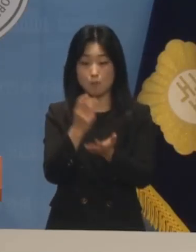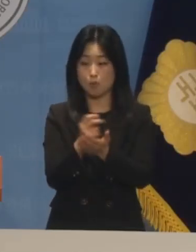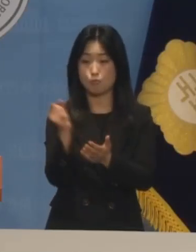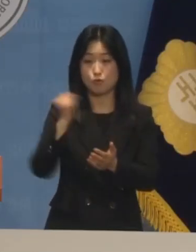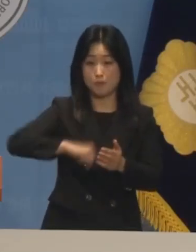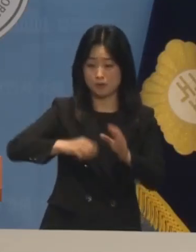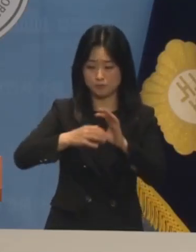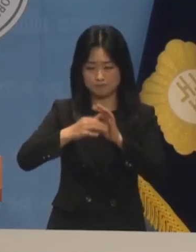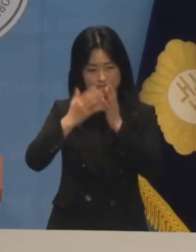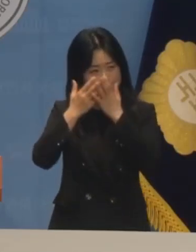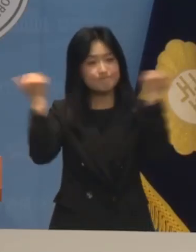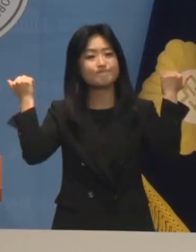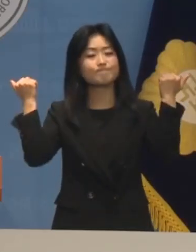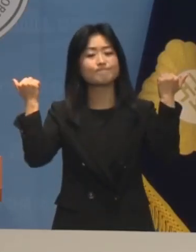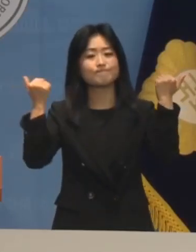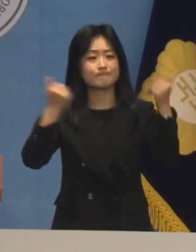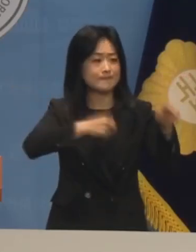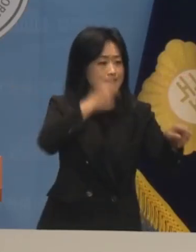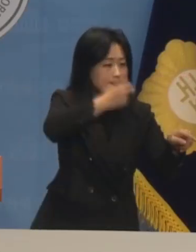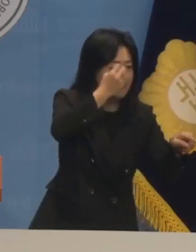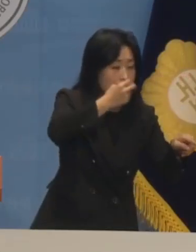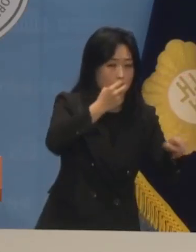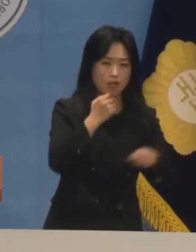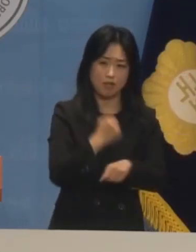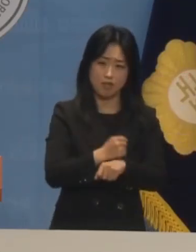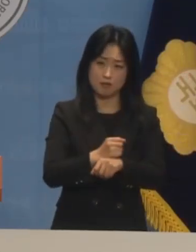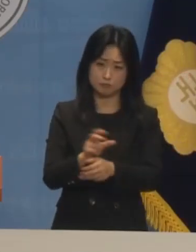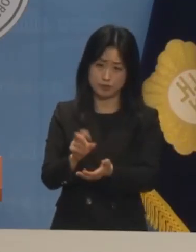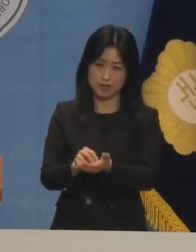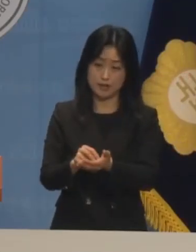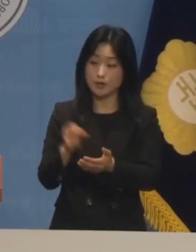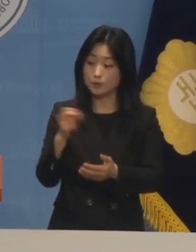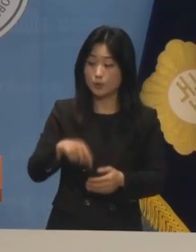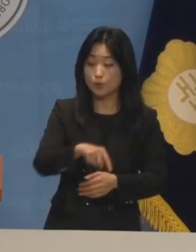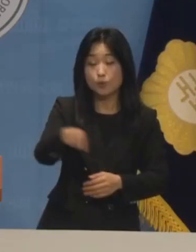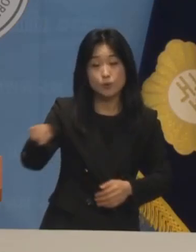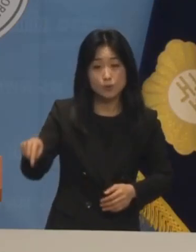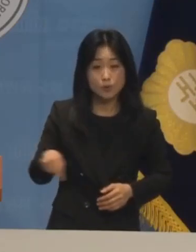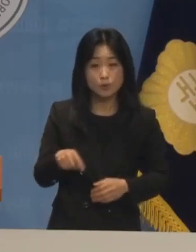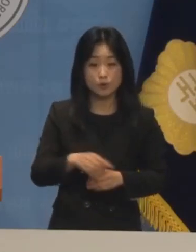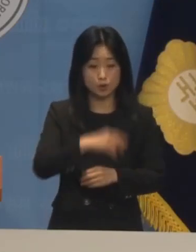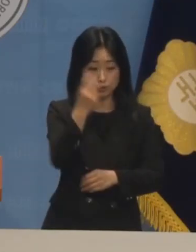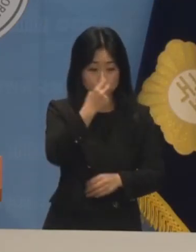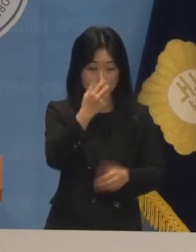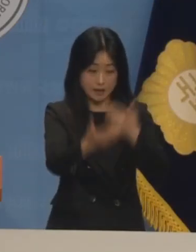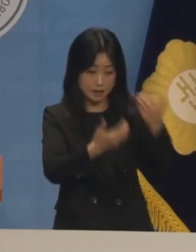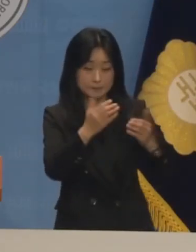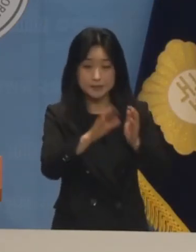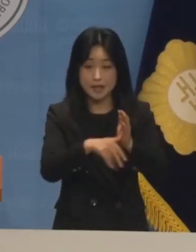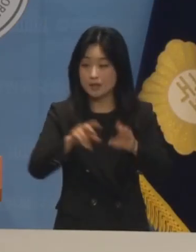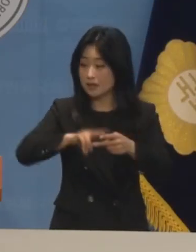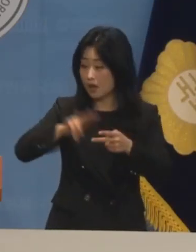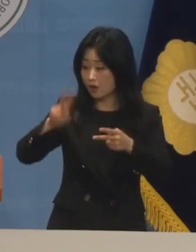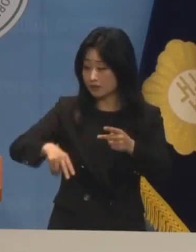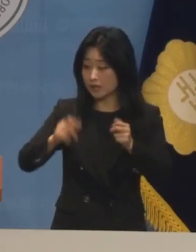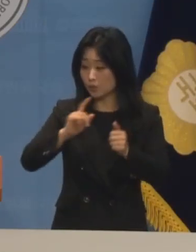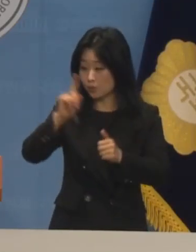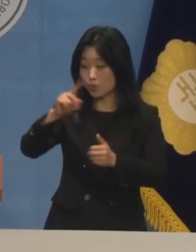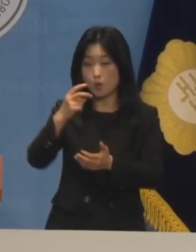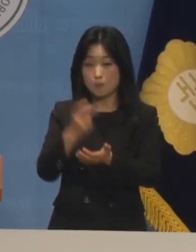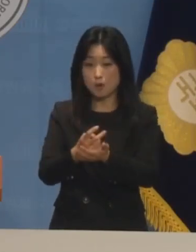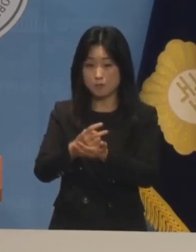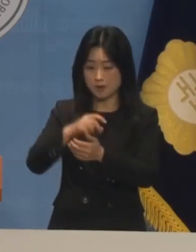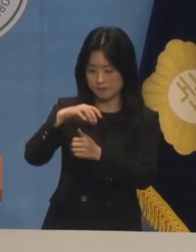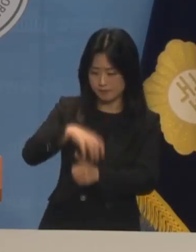위반해도 아랑곳하지 않는 것입니까? 아울러 피고발인들은 이 사건 수사 과정에서 형사소송법에서 엄격히 규정하고